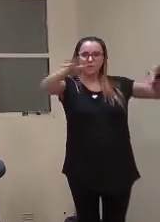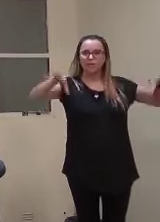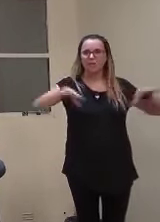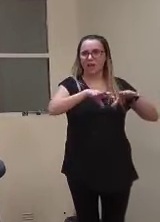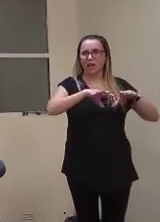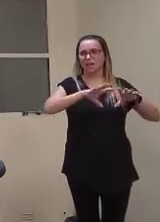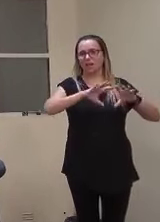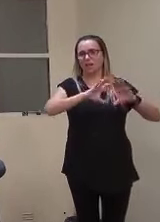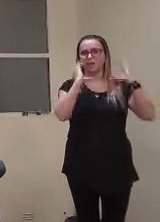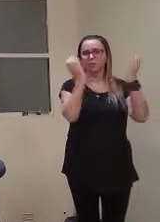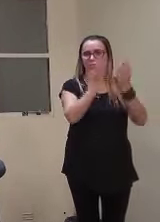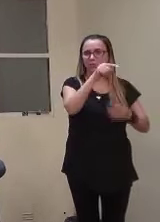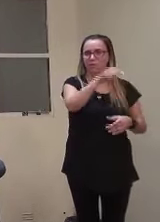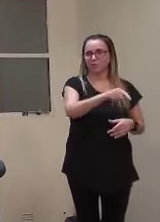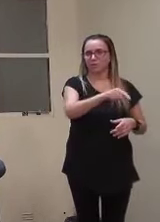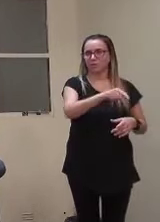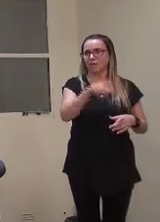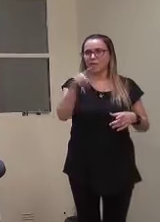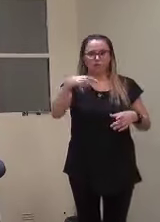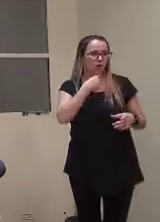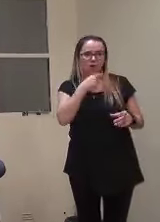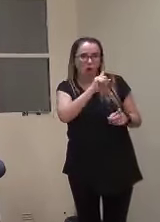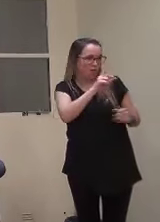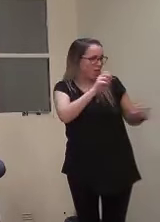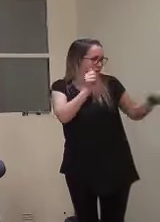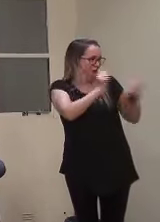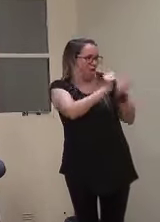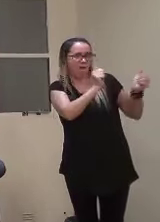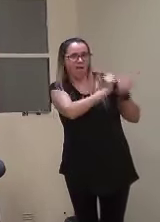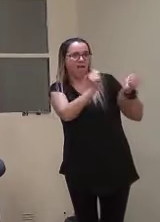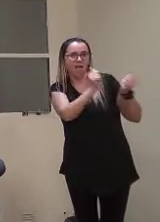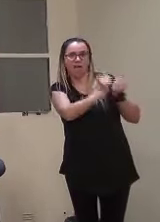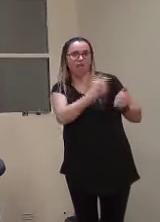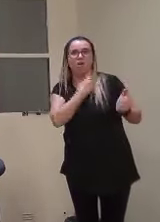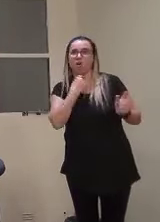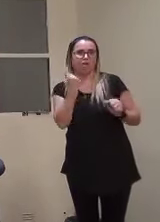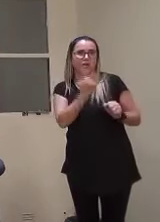en este caso estar con alguien todo el tiempo